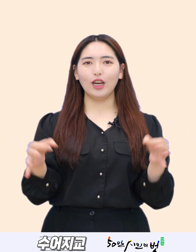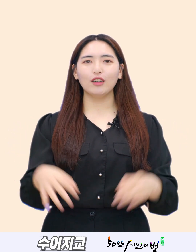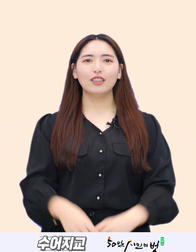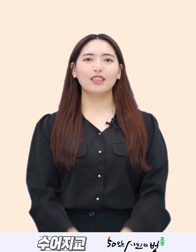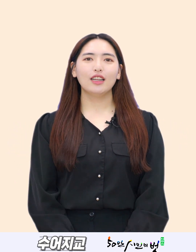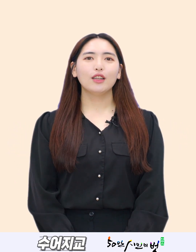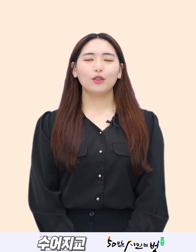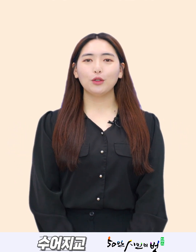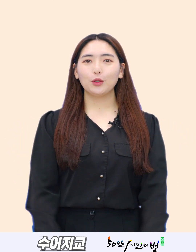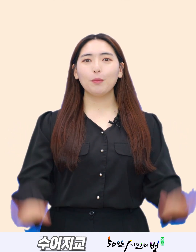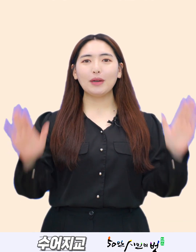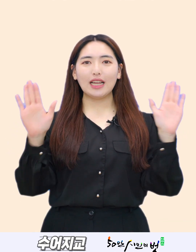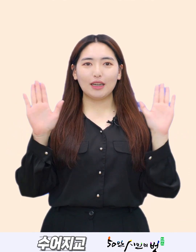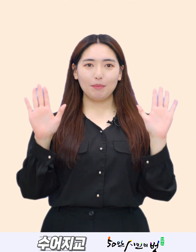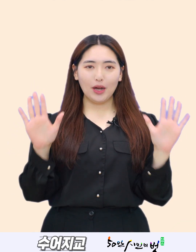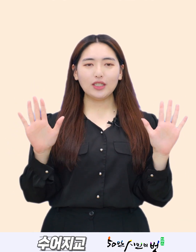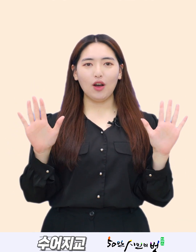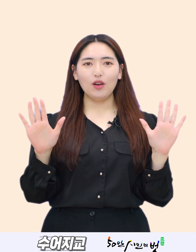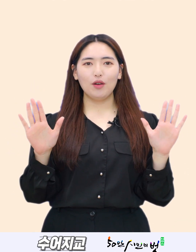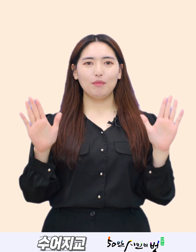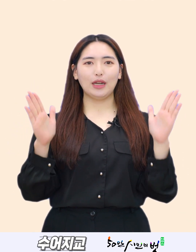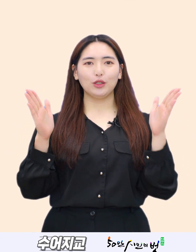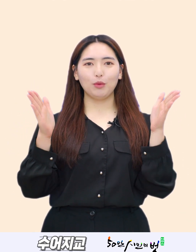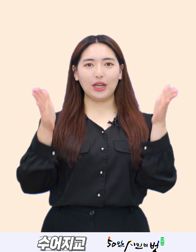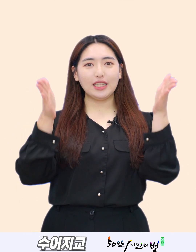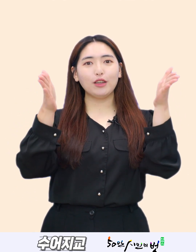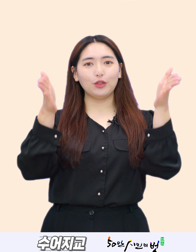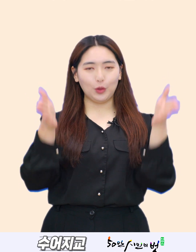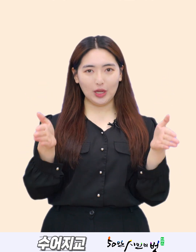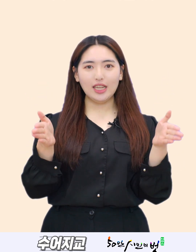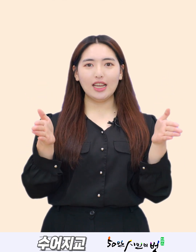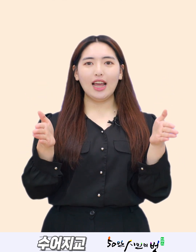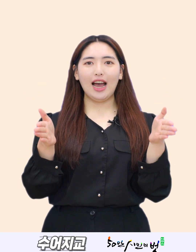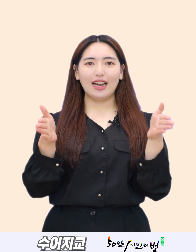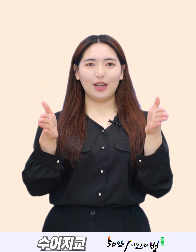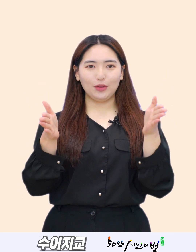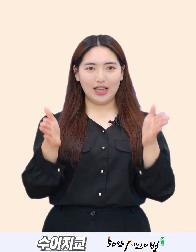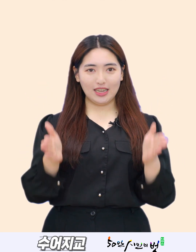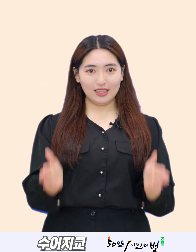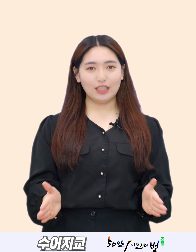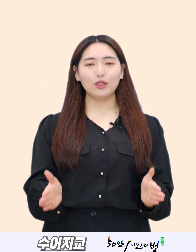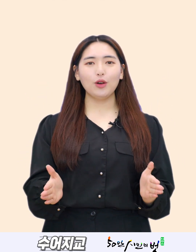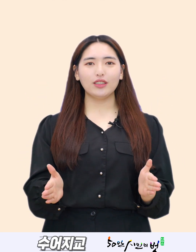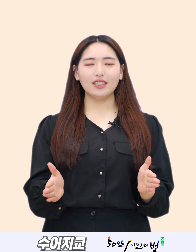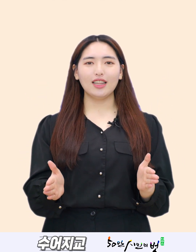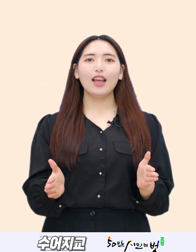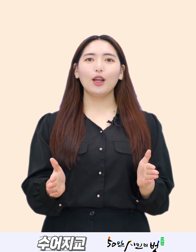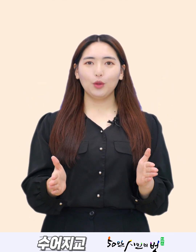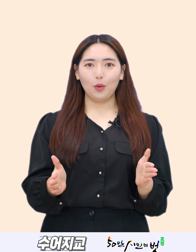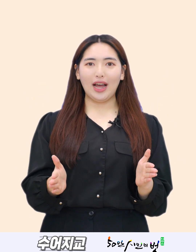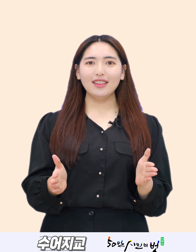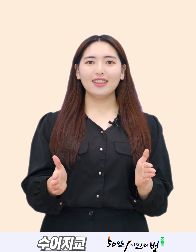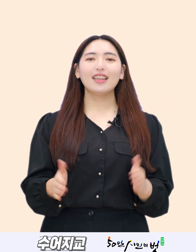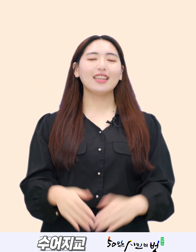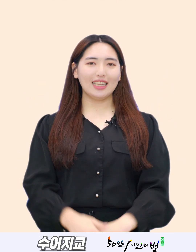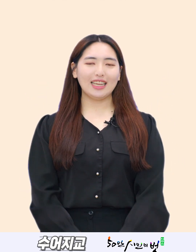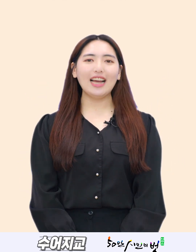하고요. 두 손바닥을 펴서 마주보게 세운 뒤 아래로 내리는 이 수어는 동안,